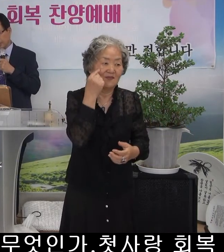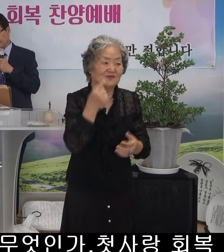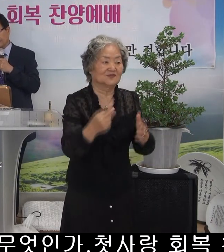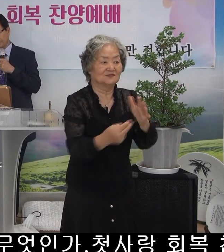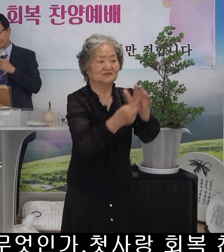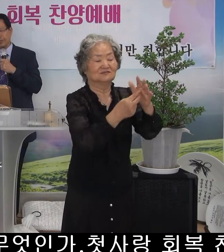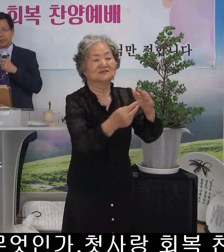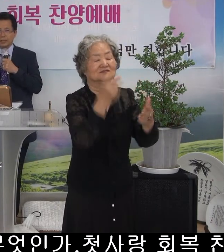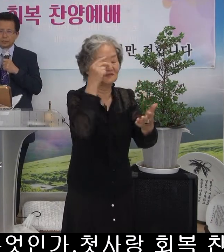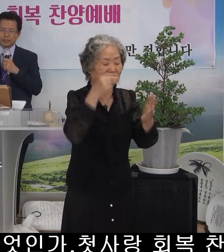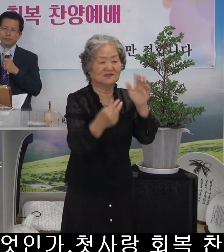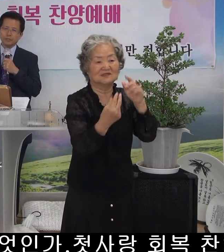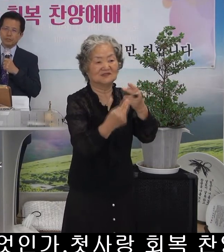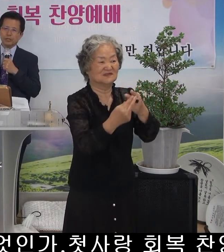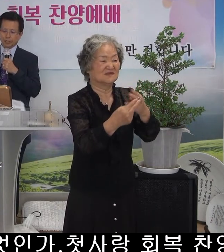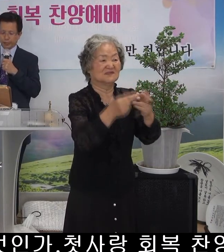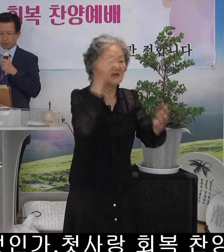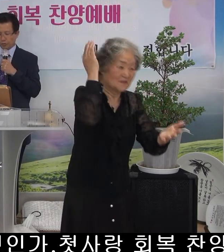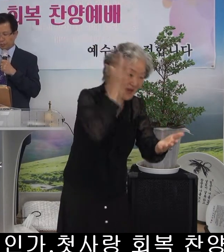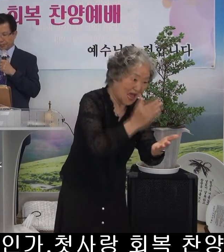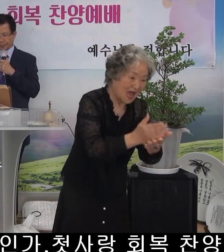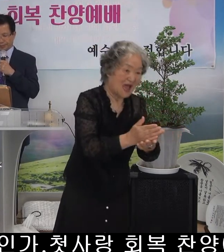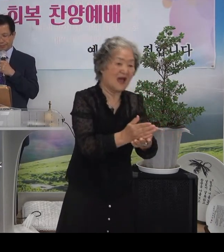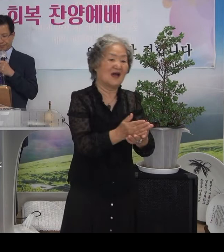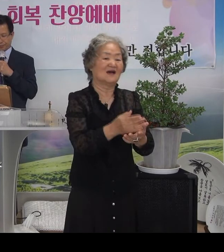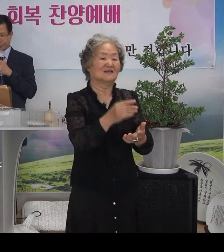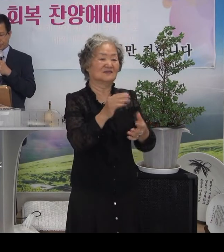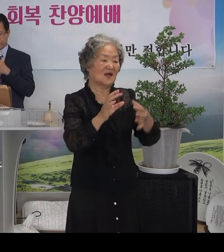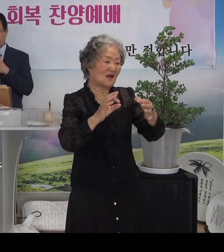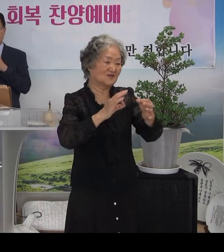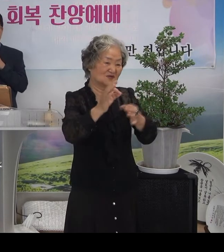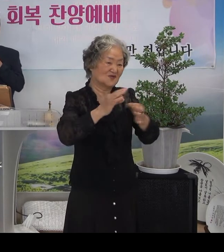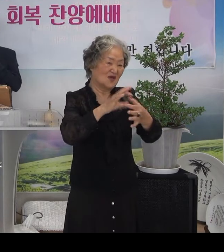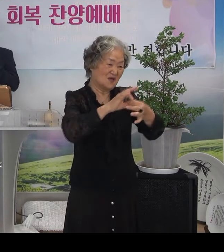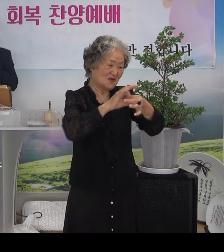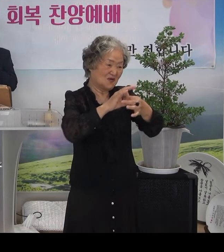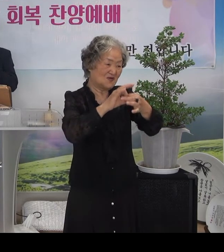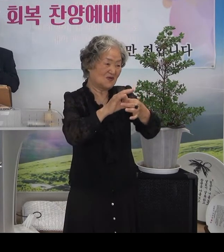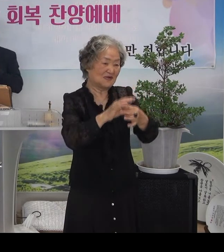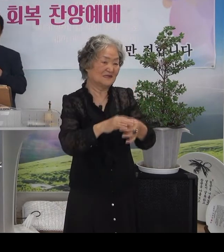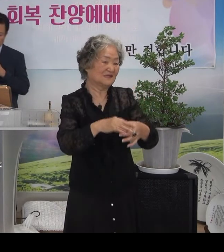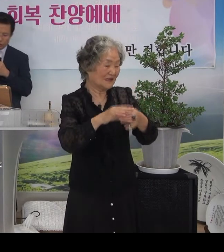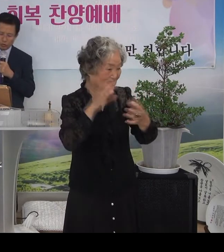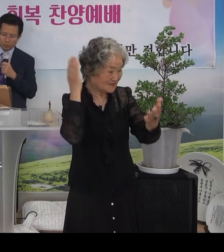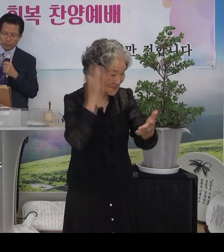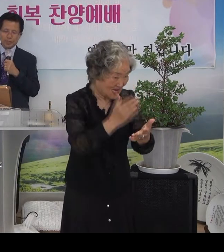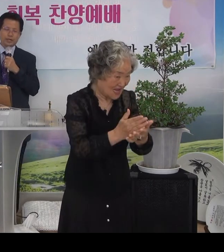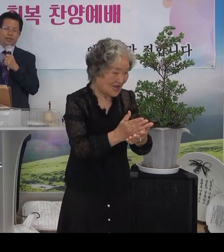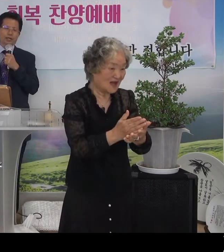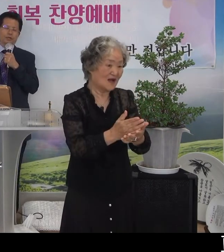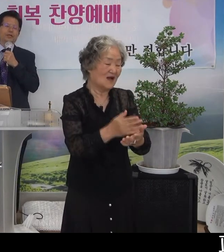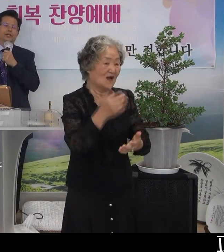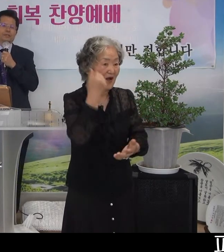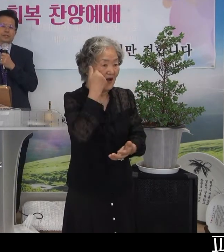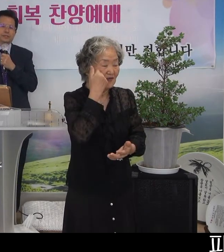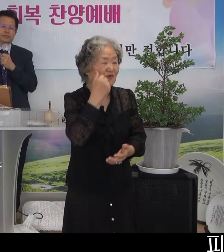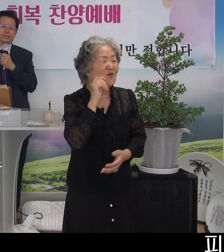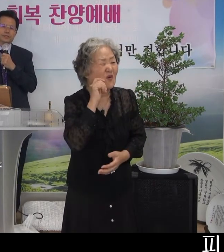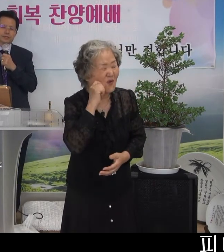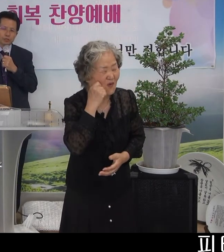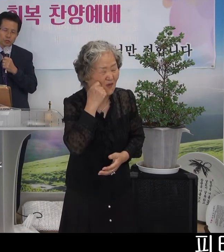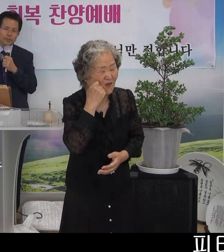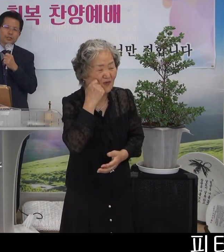라고 이렇게 잠언서에서 많은 말씀들을 해주고 있습니다. 누가 형편이 어려워서 정말 돈을 빌려달라고